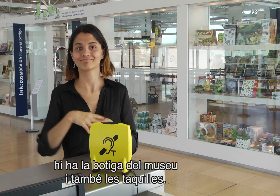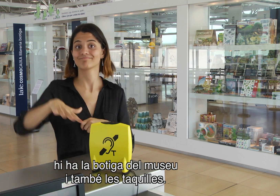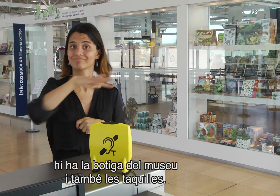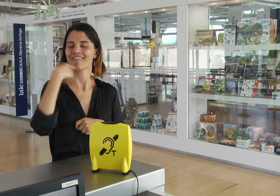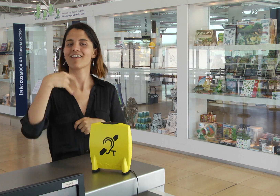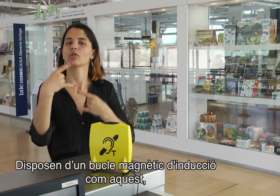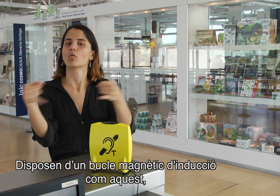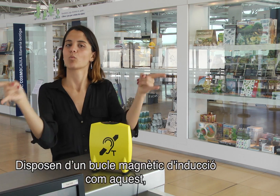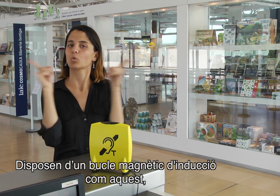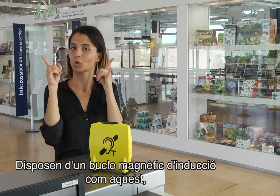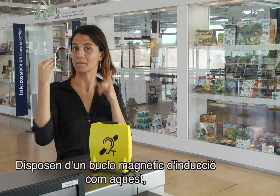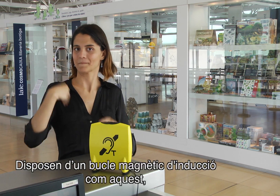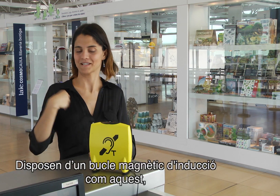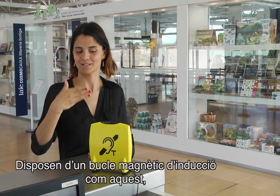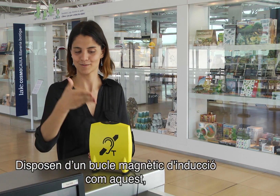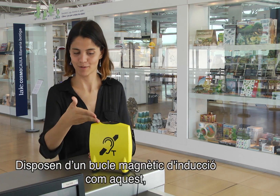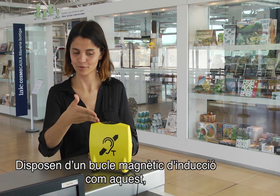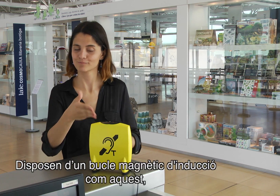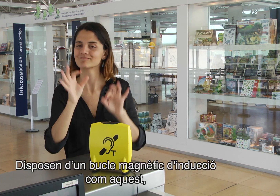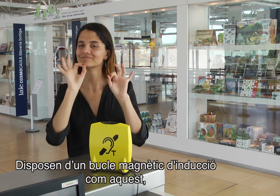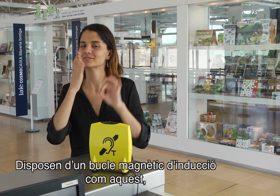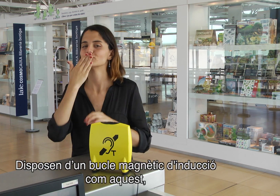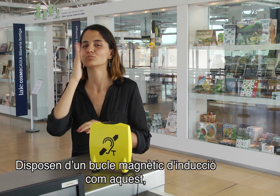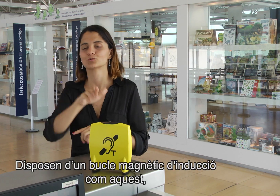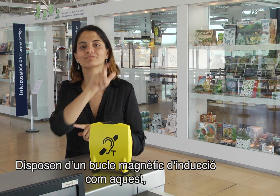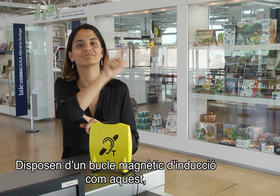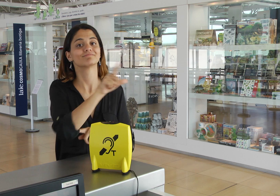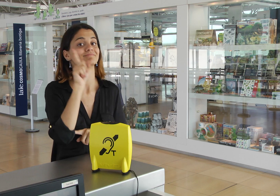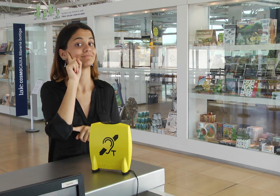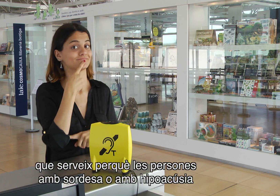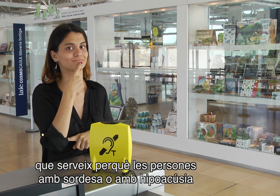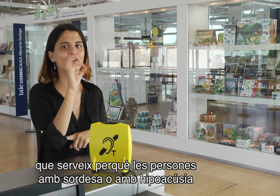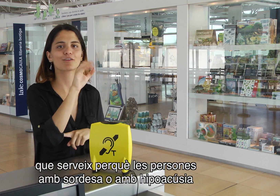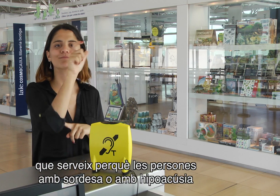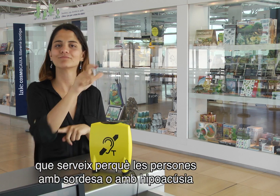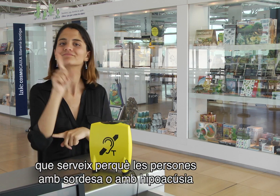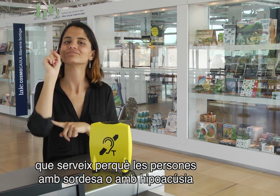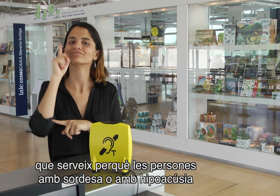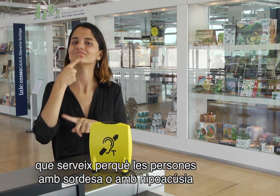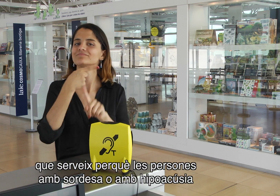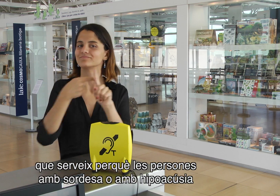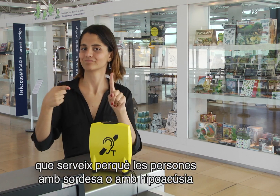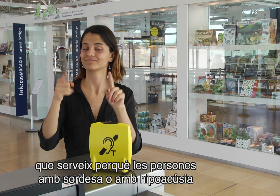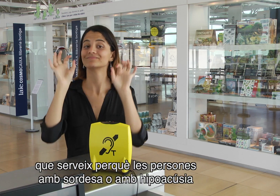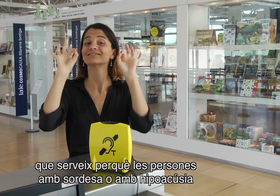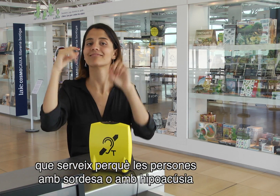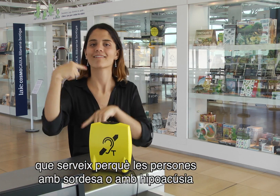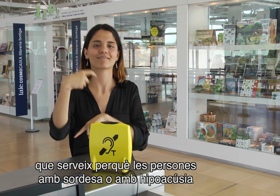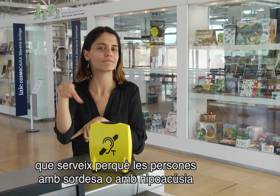Disposen d'un bucle magnètic d'inducció com aquest, que serveix perquè les persones amb sordesa o amb hipoacusia puguin